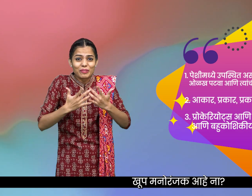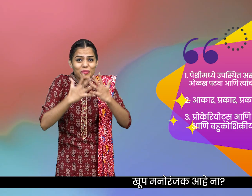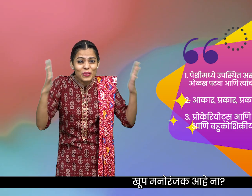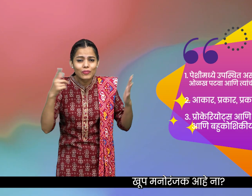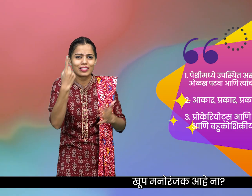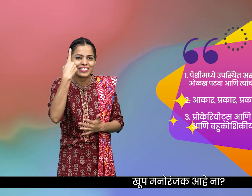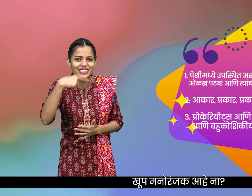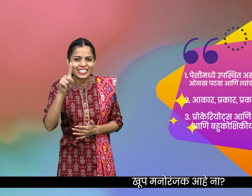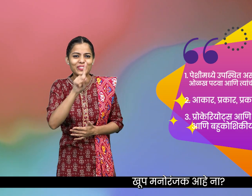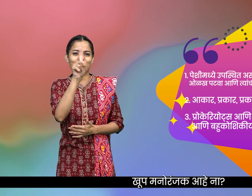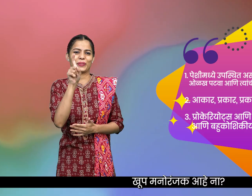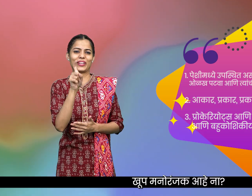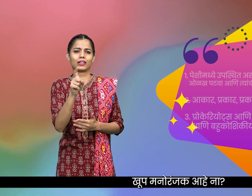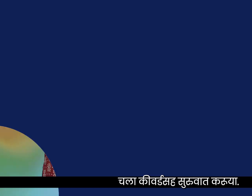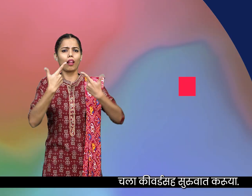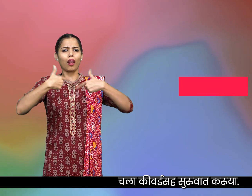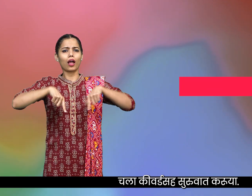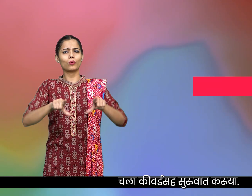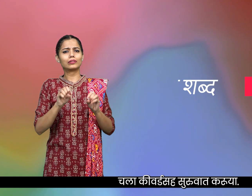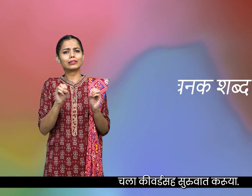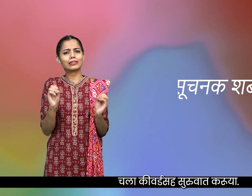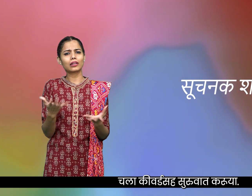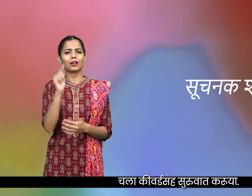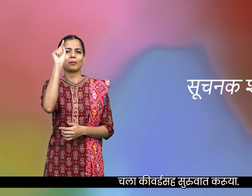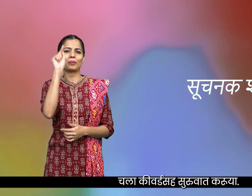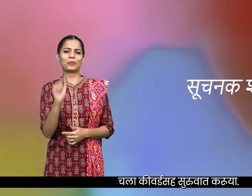खूप मनोरंजक आहे ना? चला कीवर्डसह सुरुवात करूया.